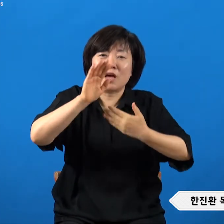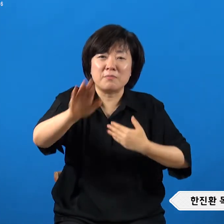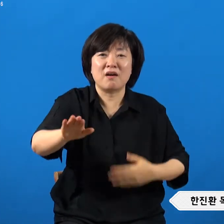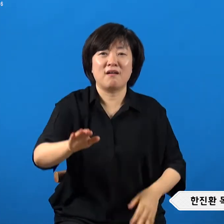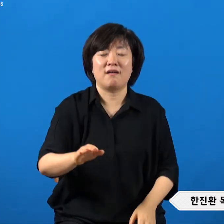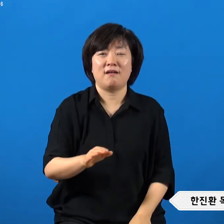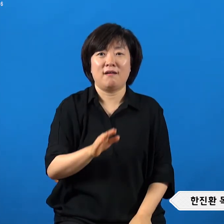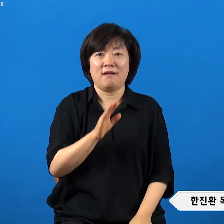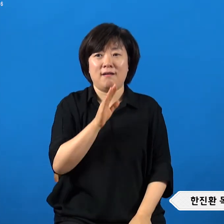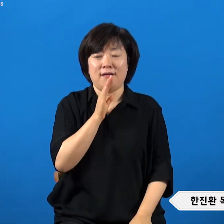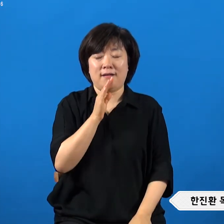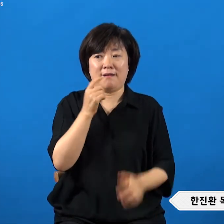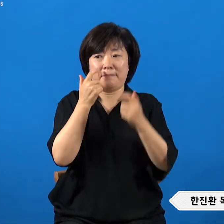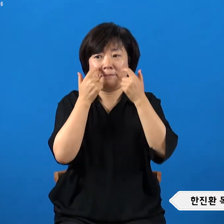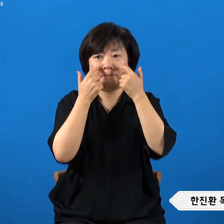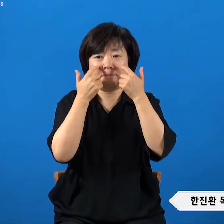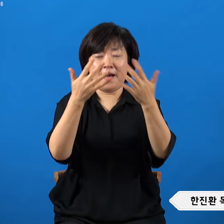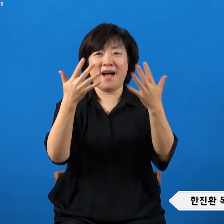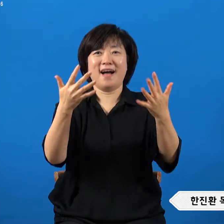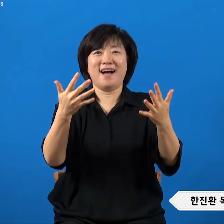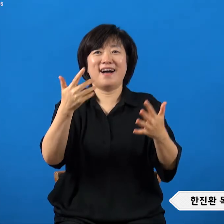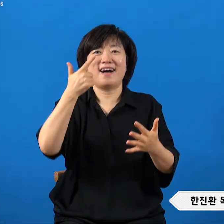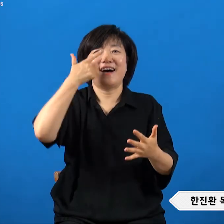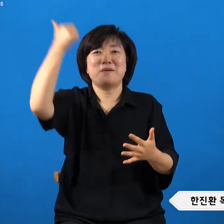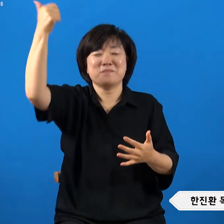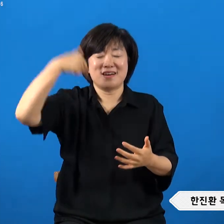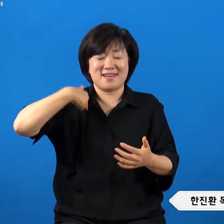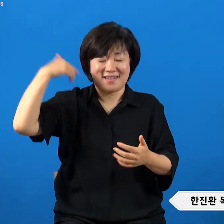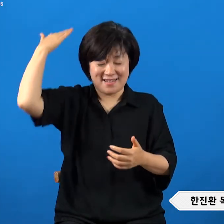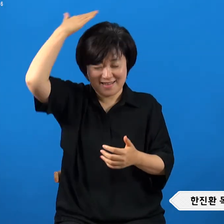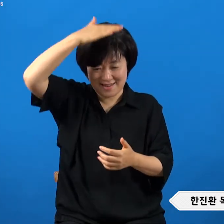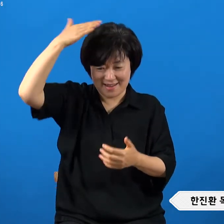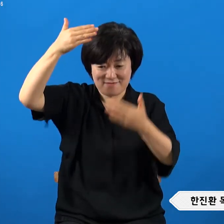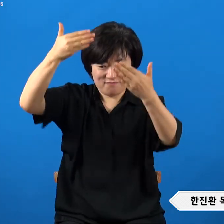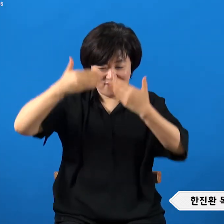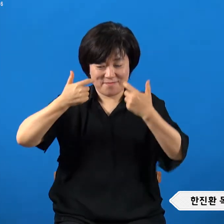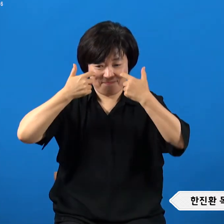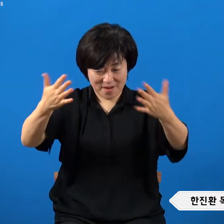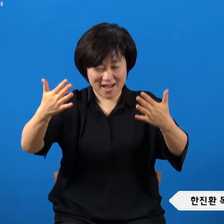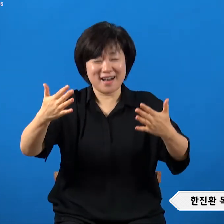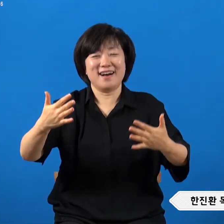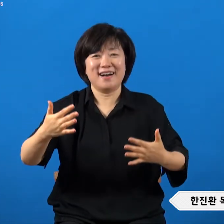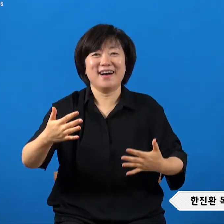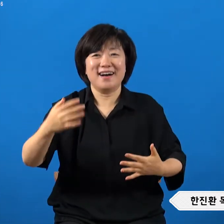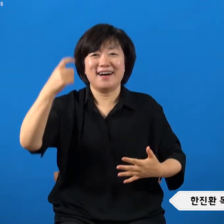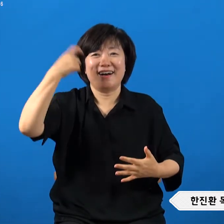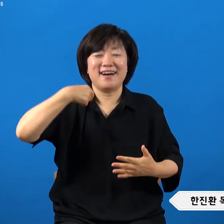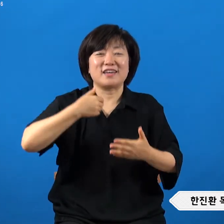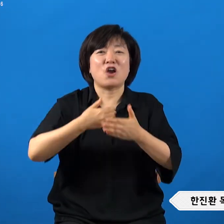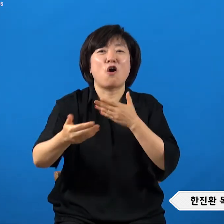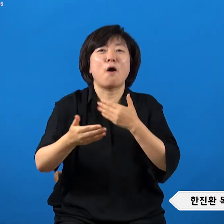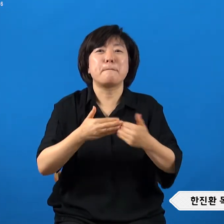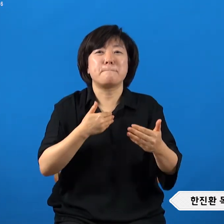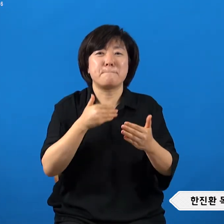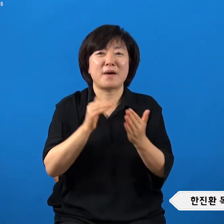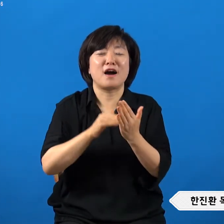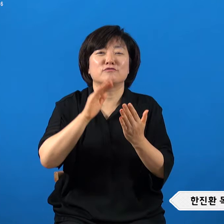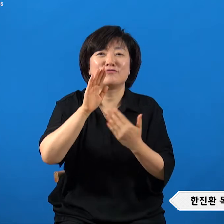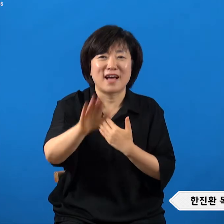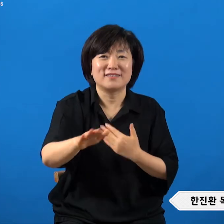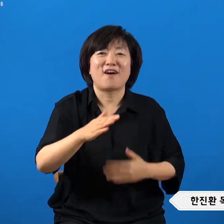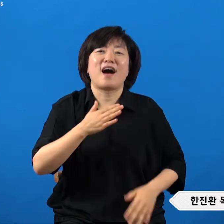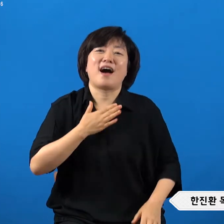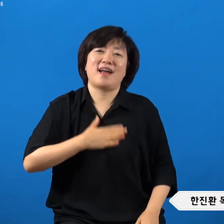야, 아빠가 정말로 나를 사랑하시는구나. 그것은 이성적으로 아는 것하고는